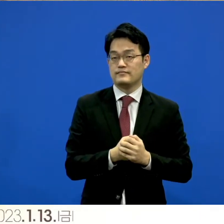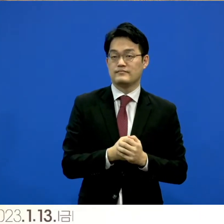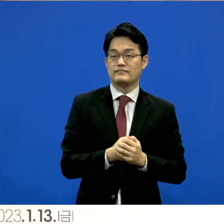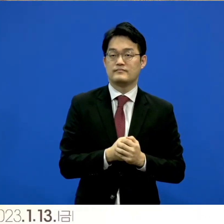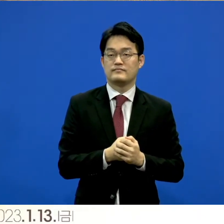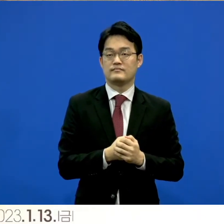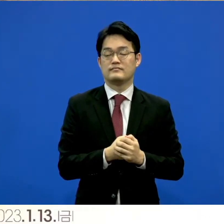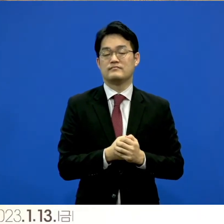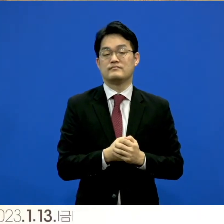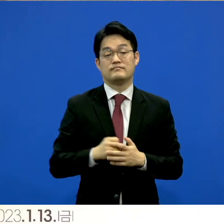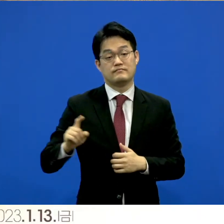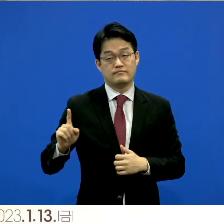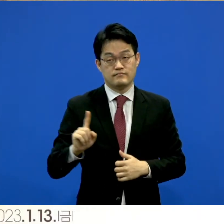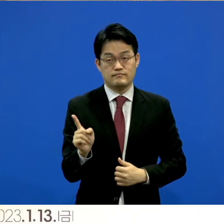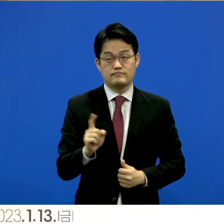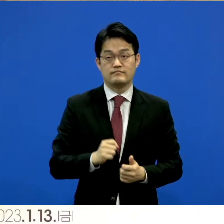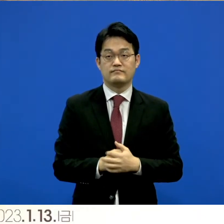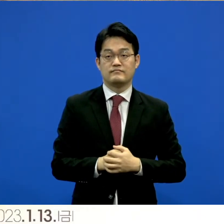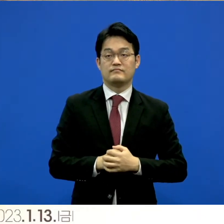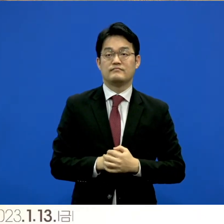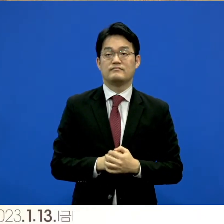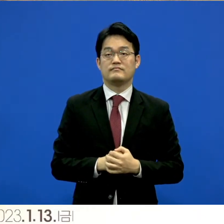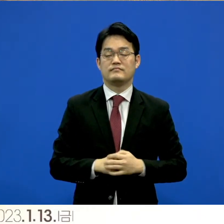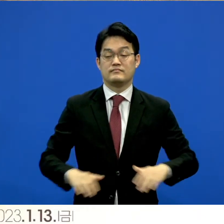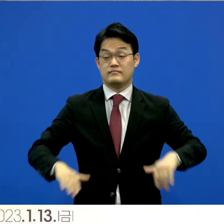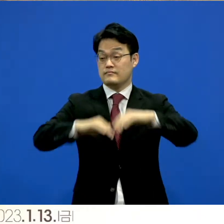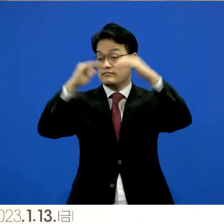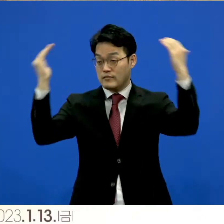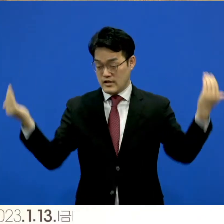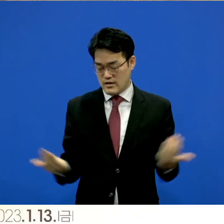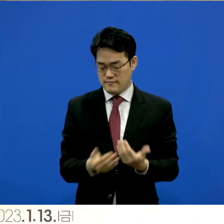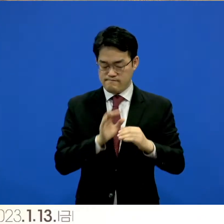whatever, 어떤 것이든 다 녹여내드립니다.